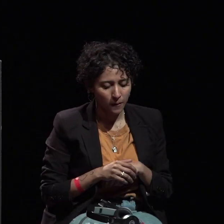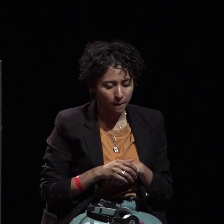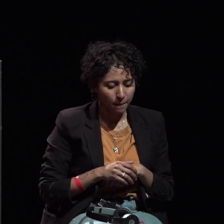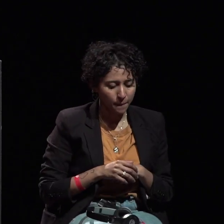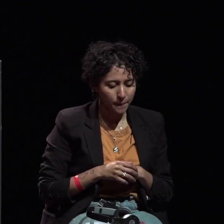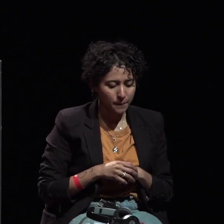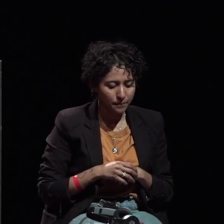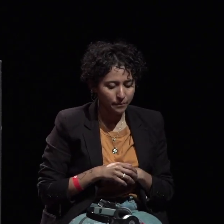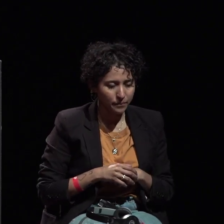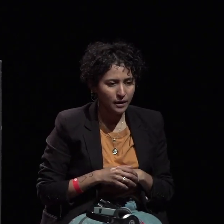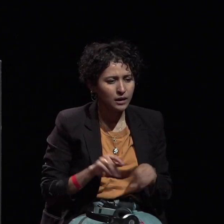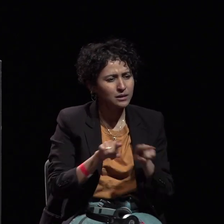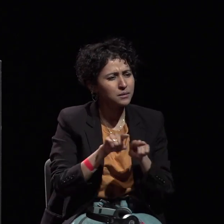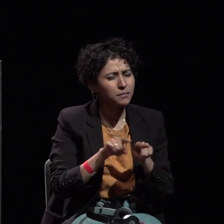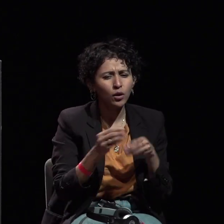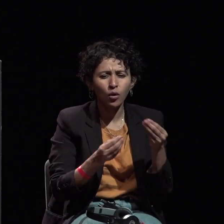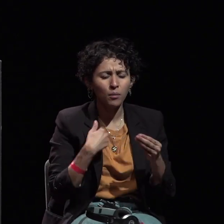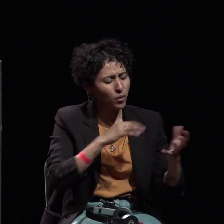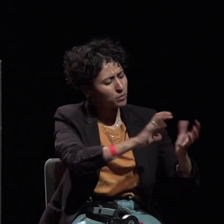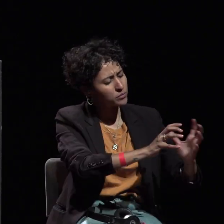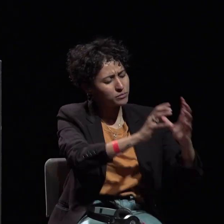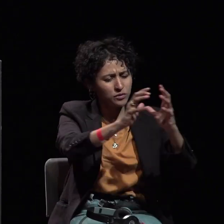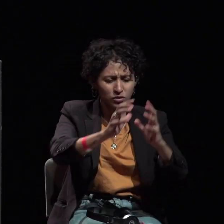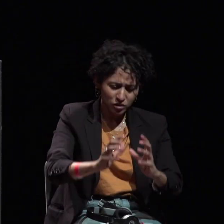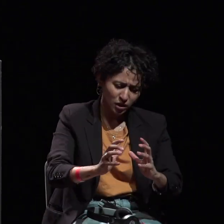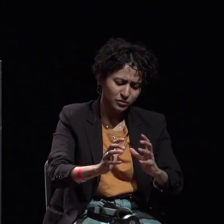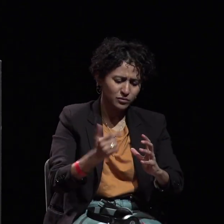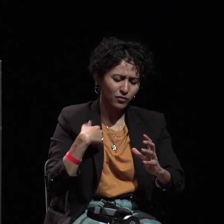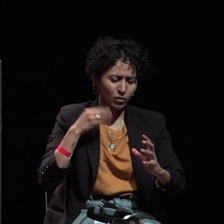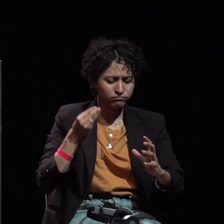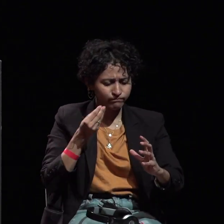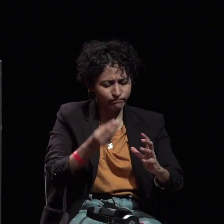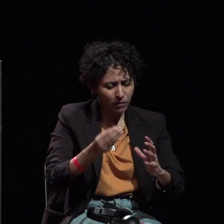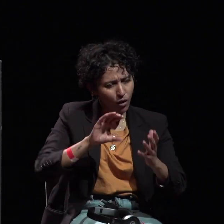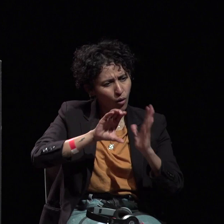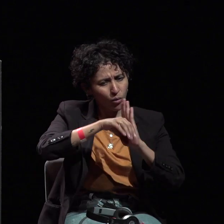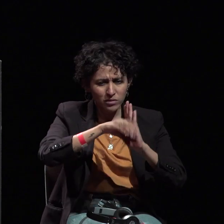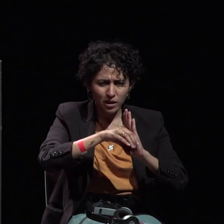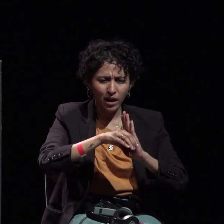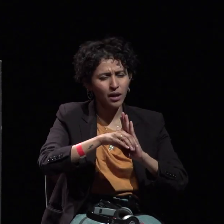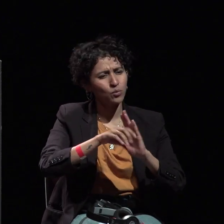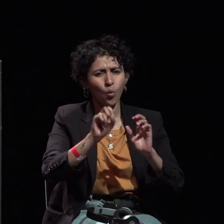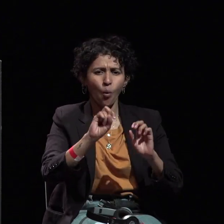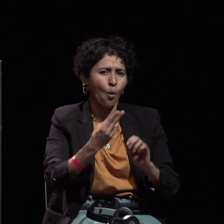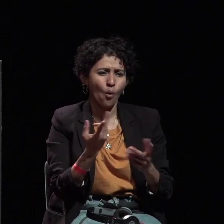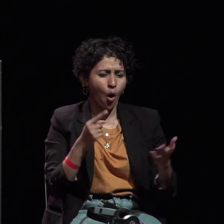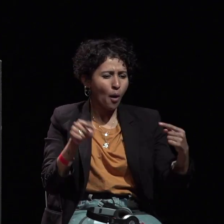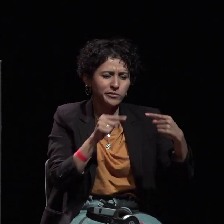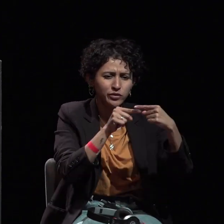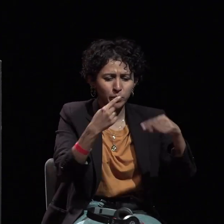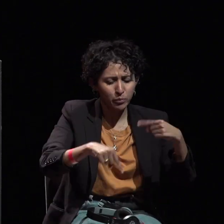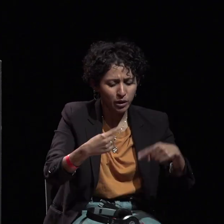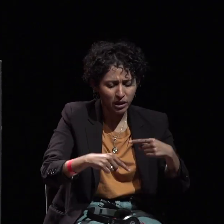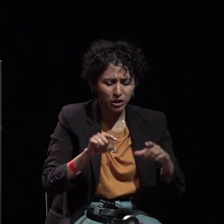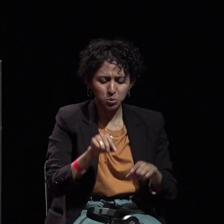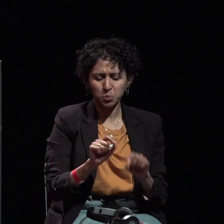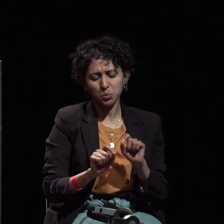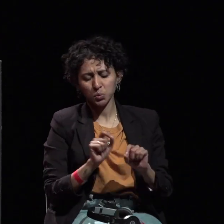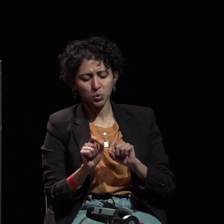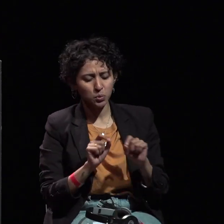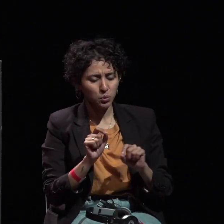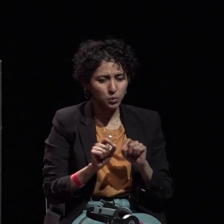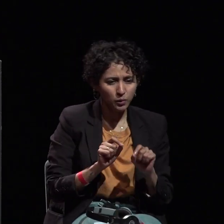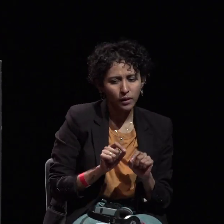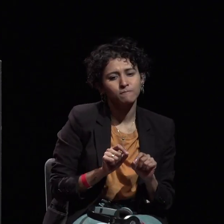respectivos conceitos é derivada de um programa antropológico e político geral lançado por diversos autores, mas sobretudo pelo Eduardo Vieira de Castro, que consiste em